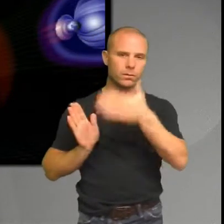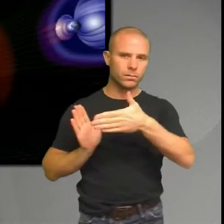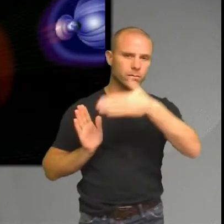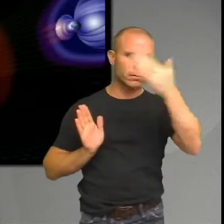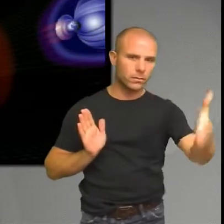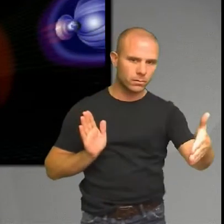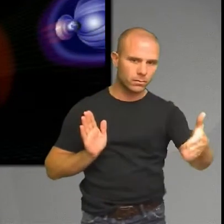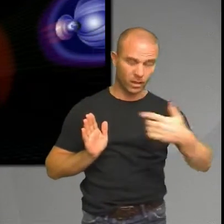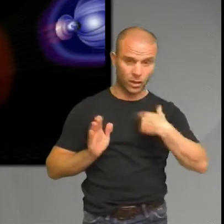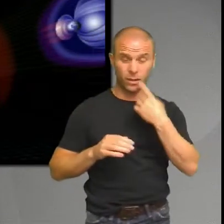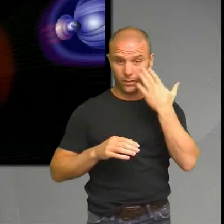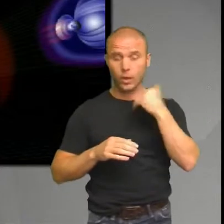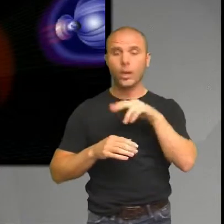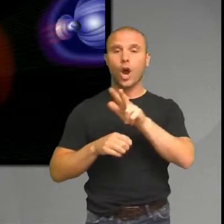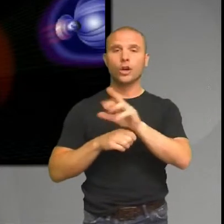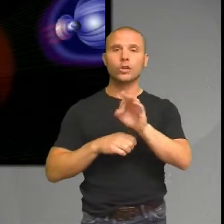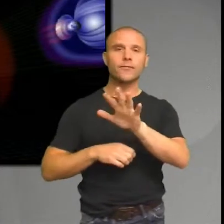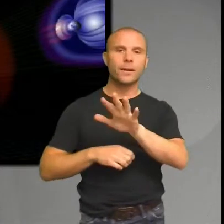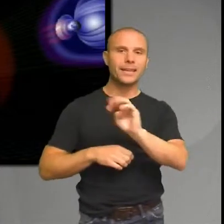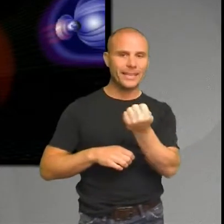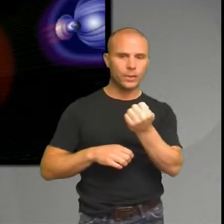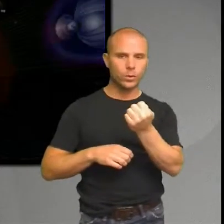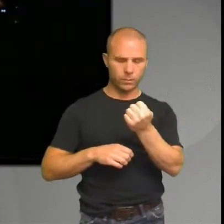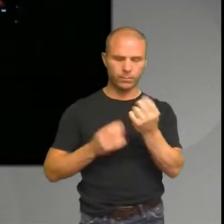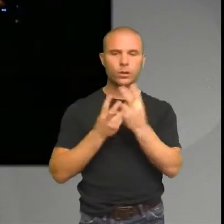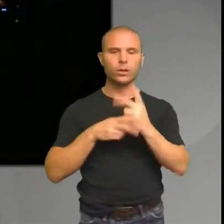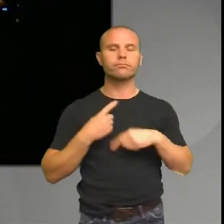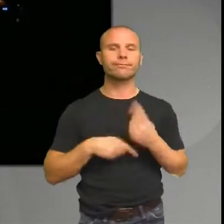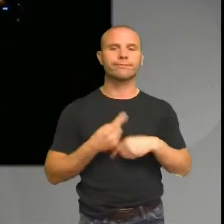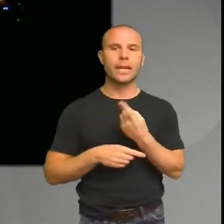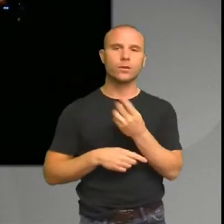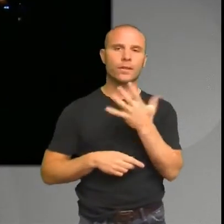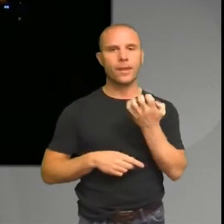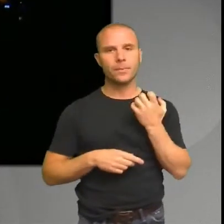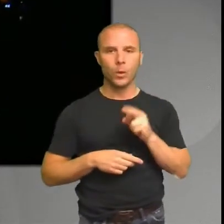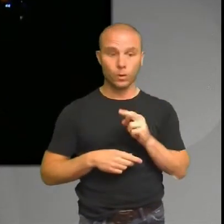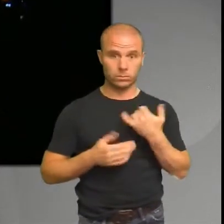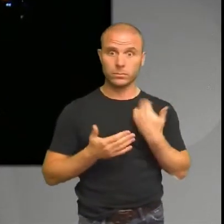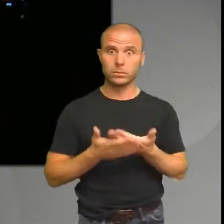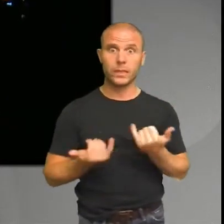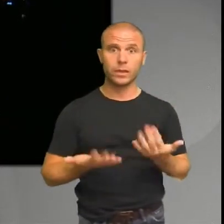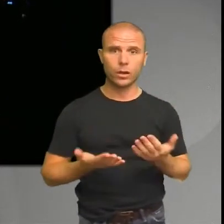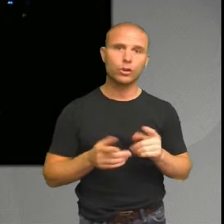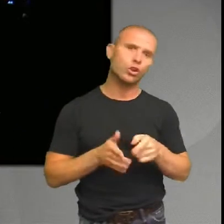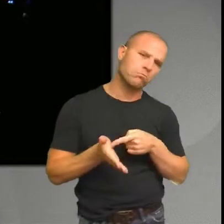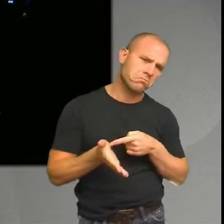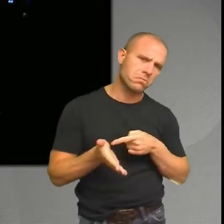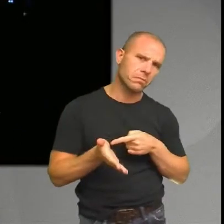år 1859 och 150 år ungefär idag. Det finns vissa forskare som spår